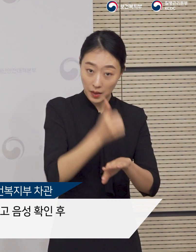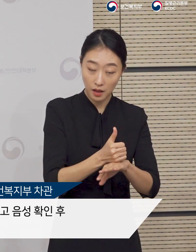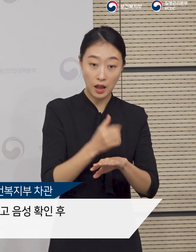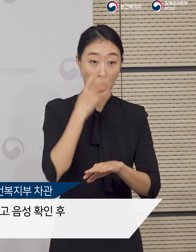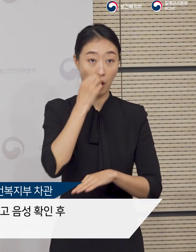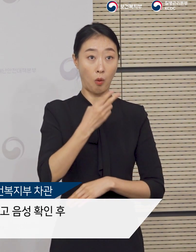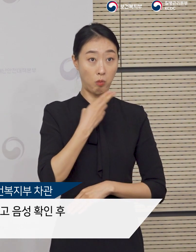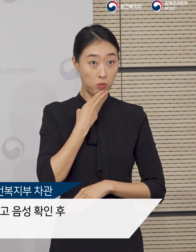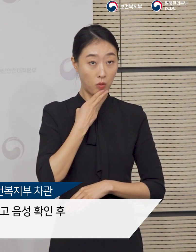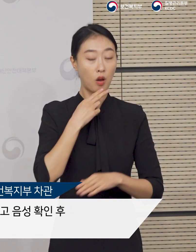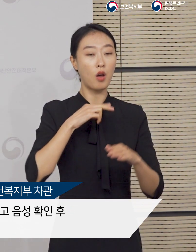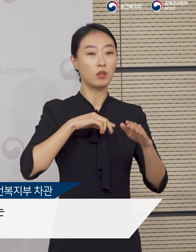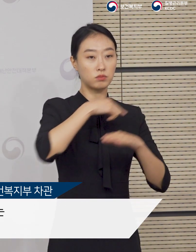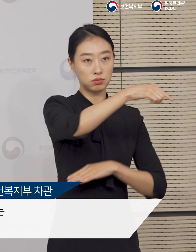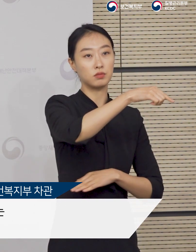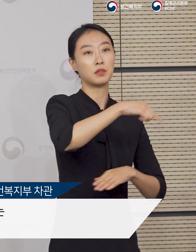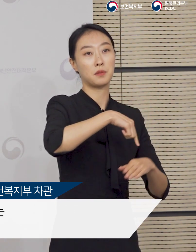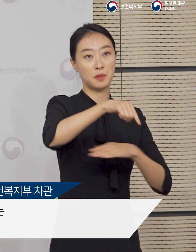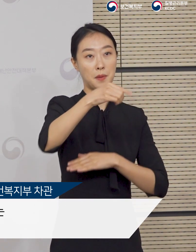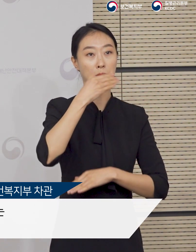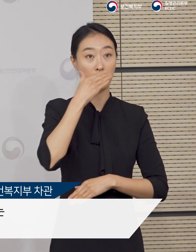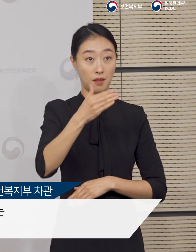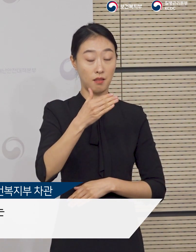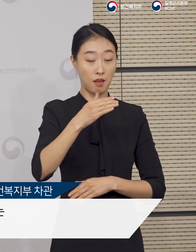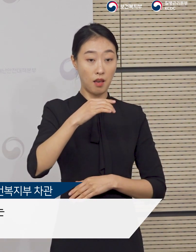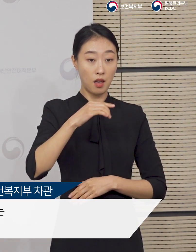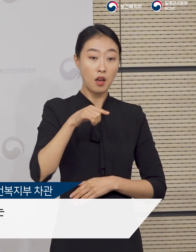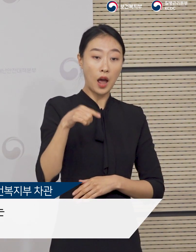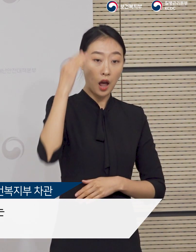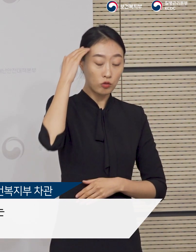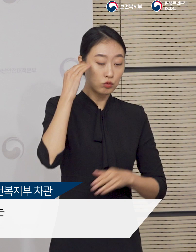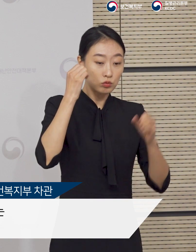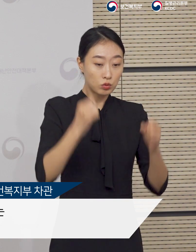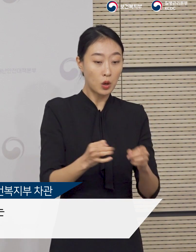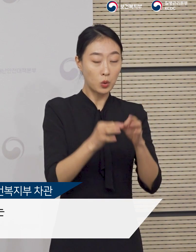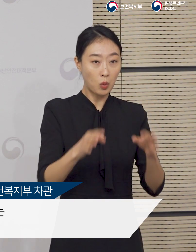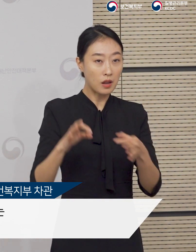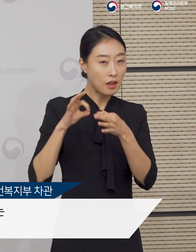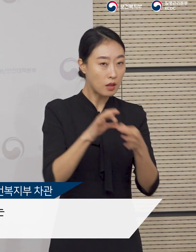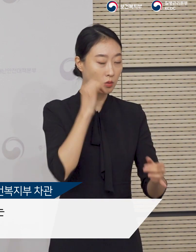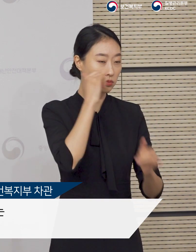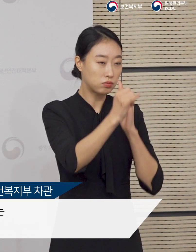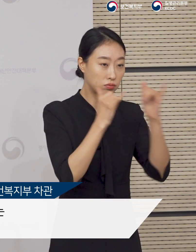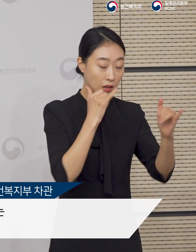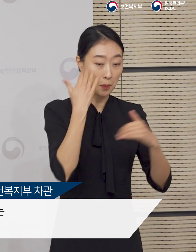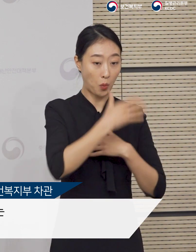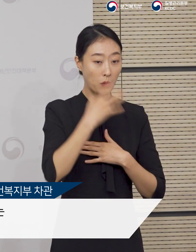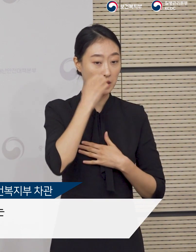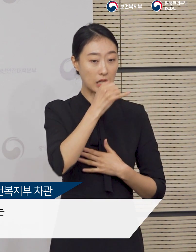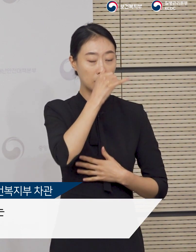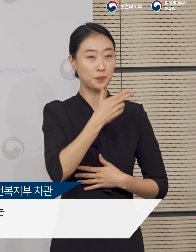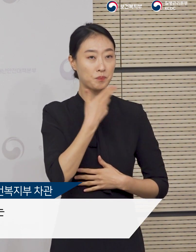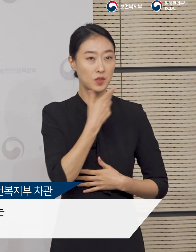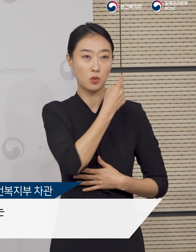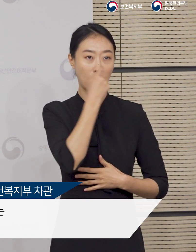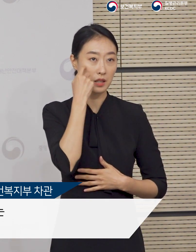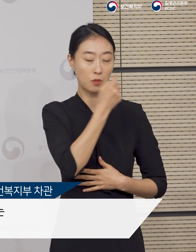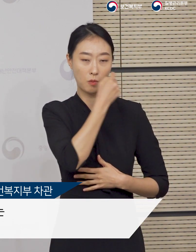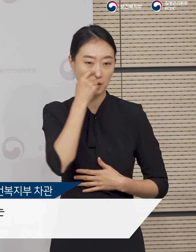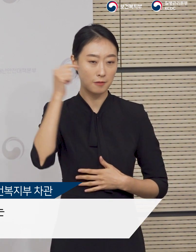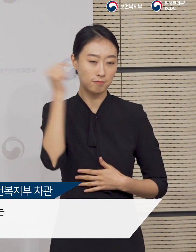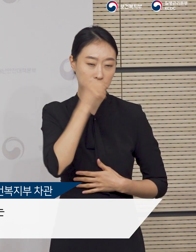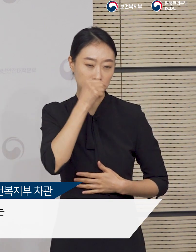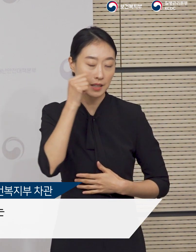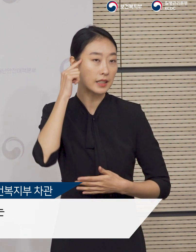국내 활동이 가능하며 체류 기간 동안 매일 유선으로 증상 여부를 확인하는 강화된